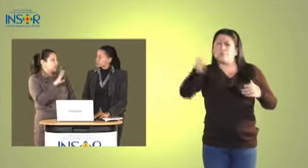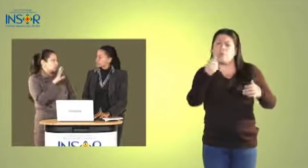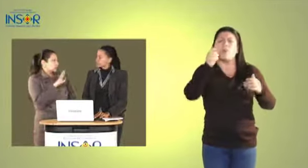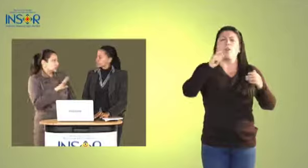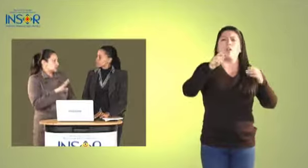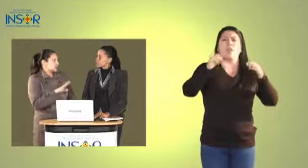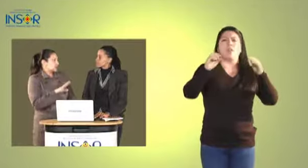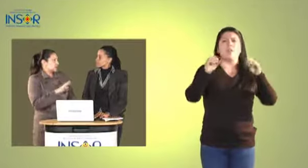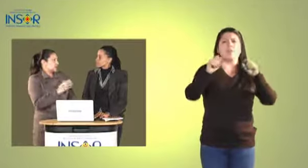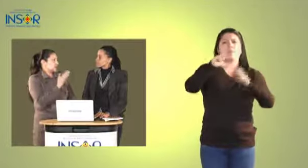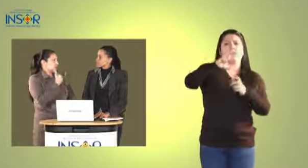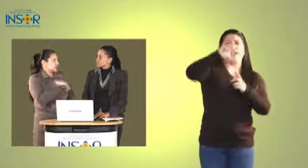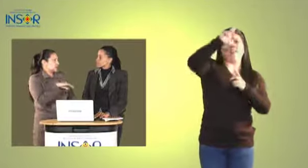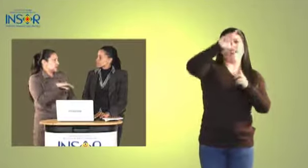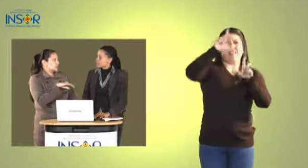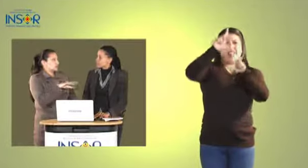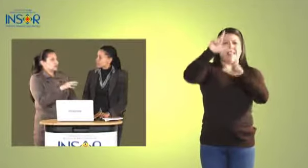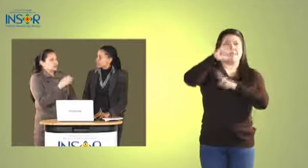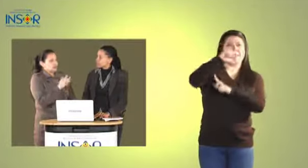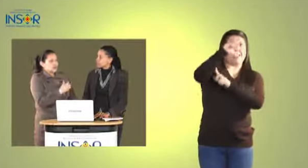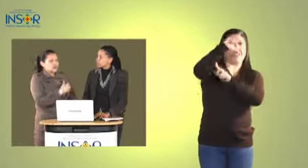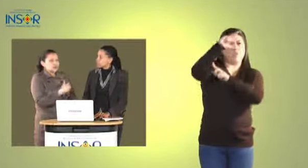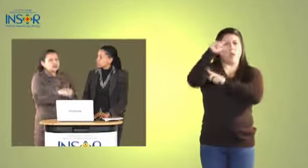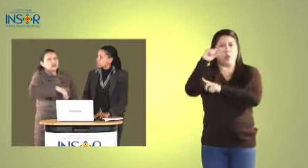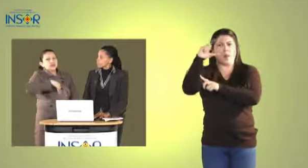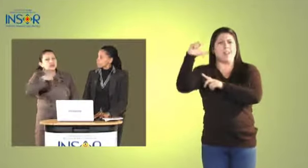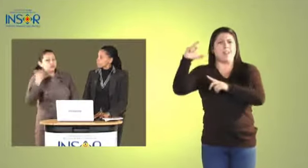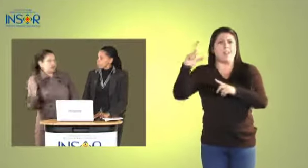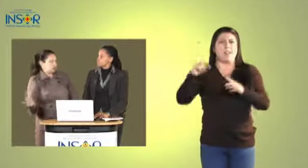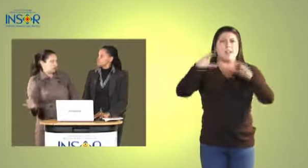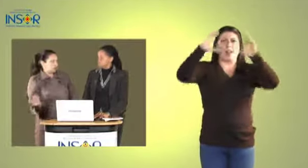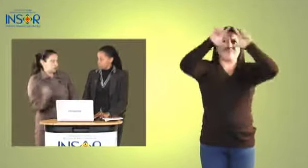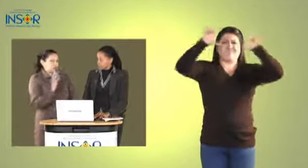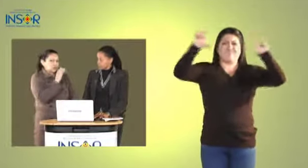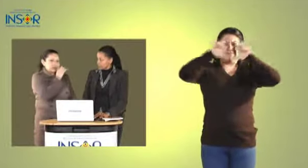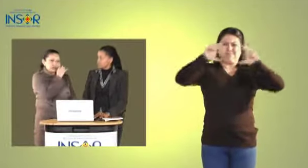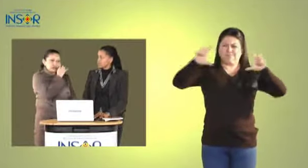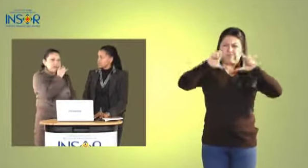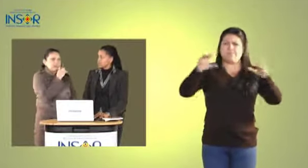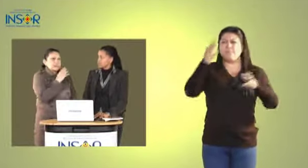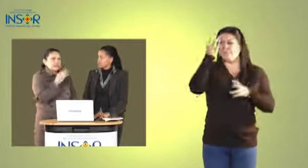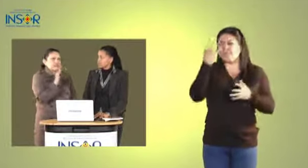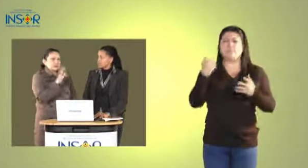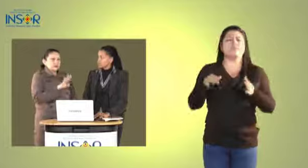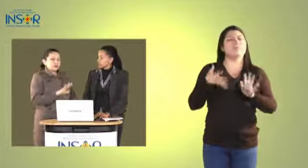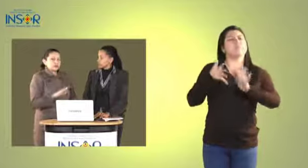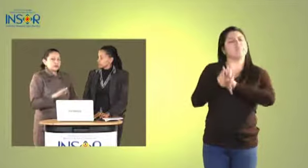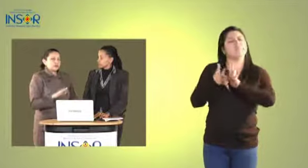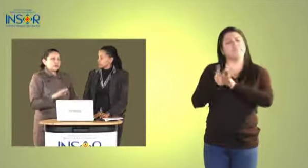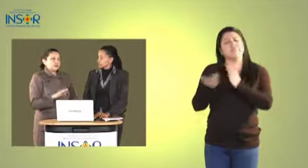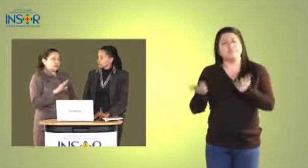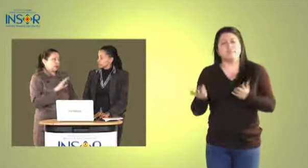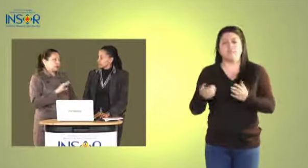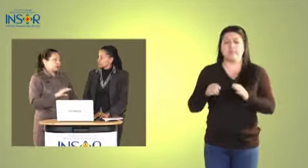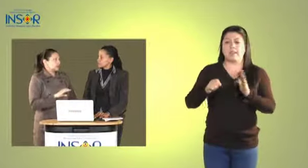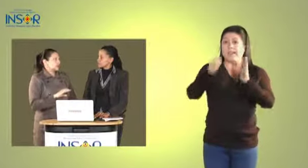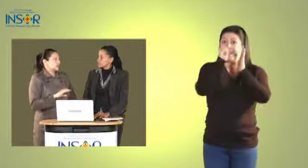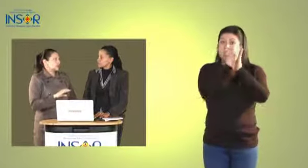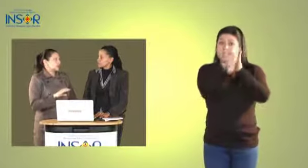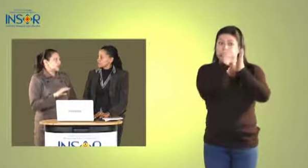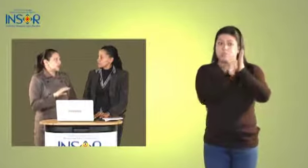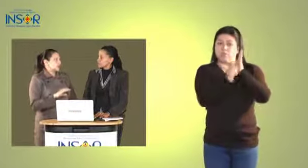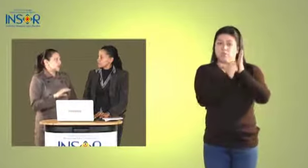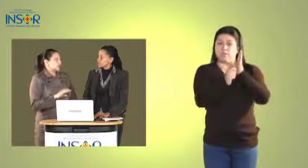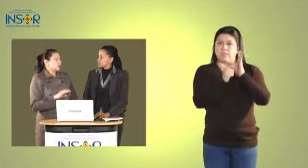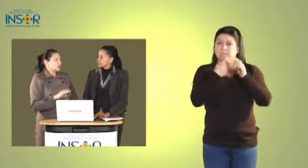y mirar muchos aspectos que me van a dar mucha información que me van a servir cuando vaya a producir un texto escrito. Ya el proceso de escritura involucra otras cosas,